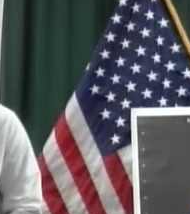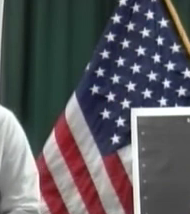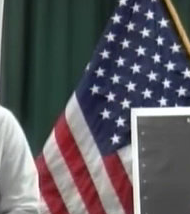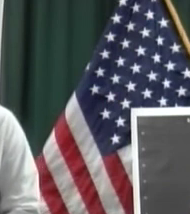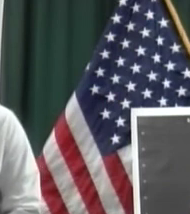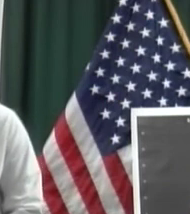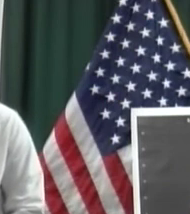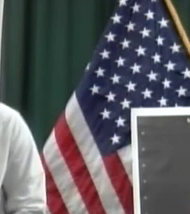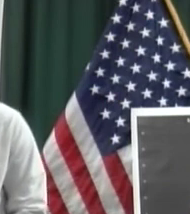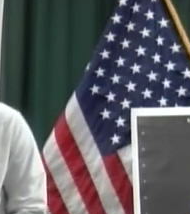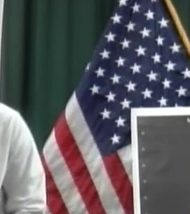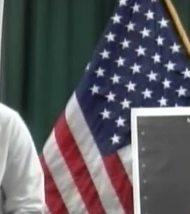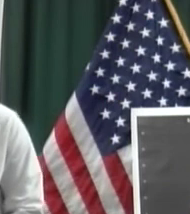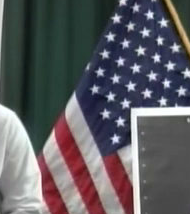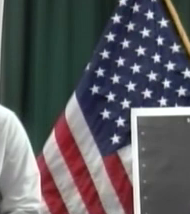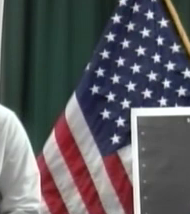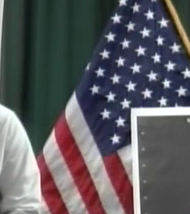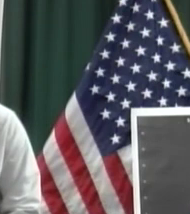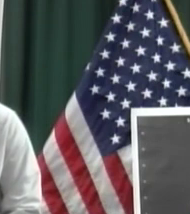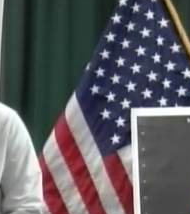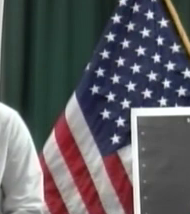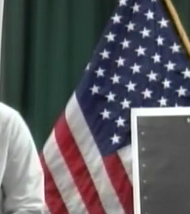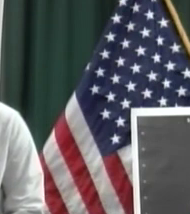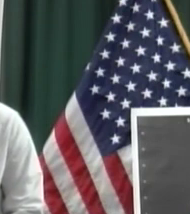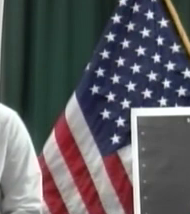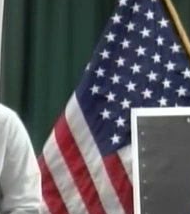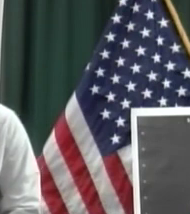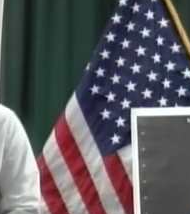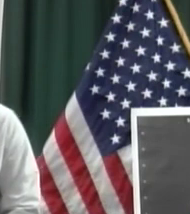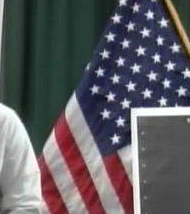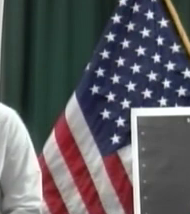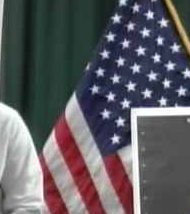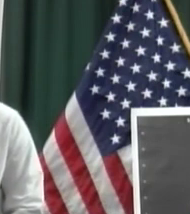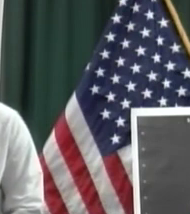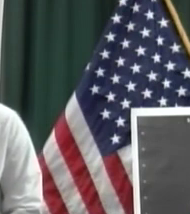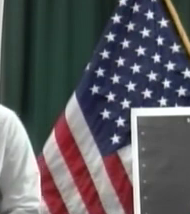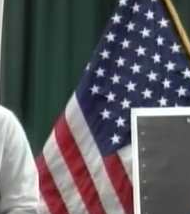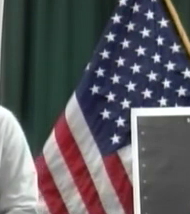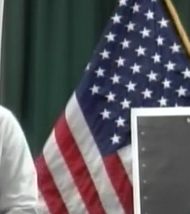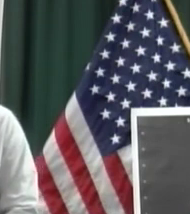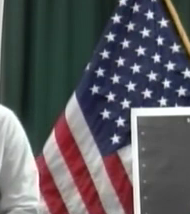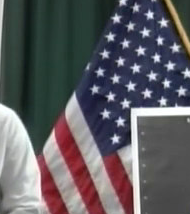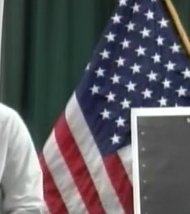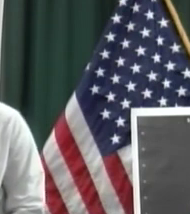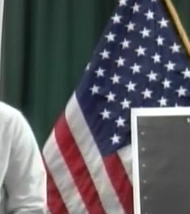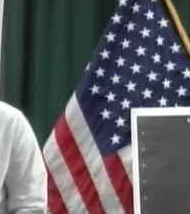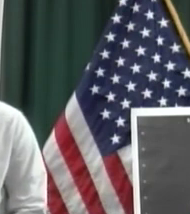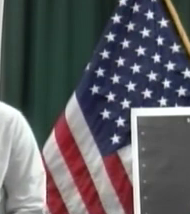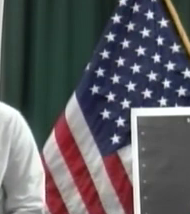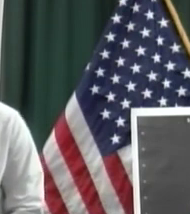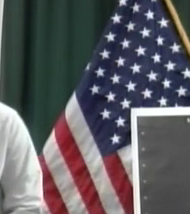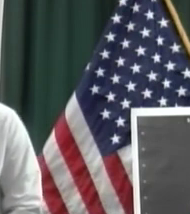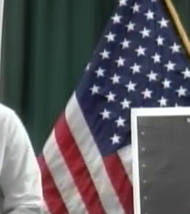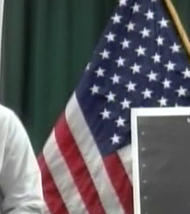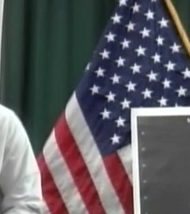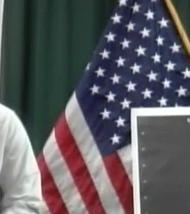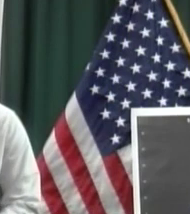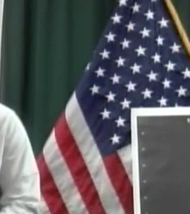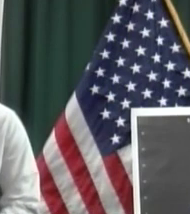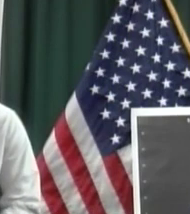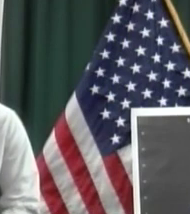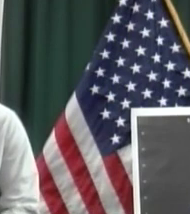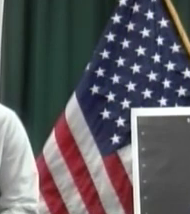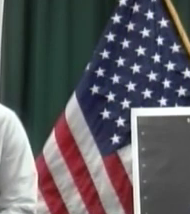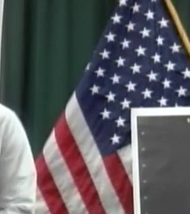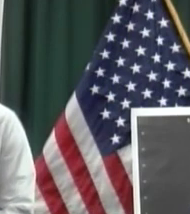14.965 exámenes negativos. El número de los casos del condado se está bajando